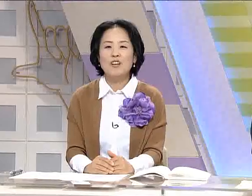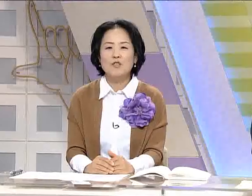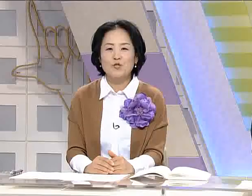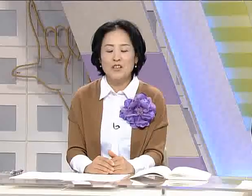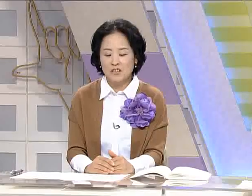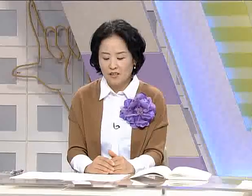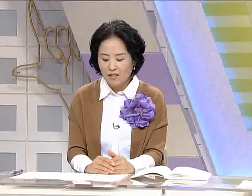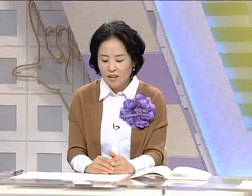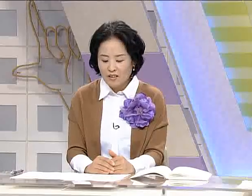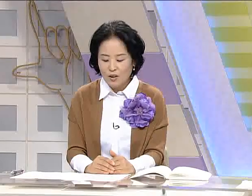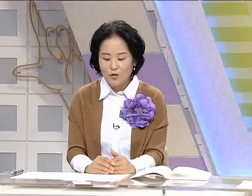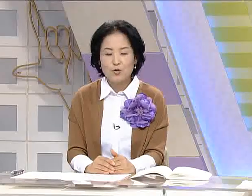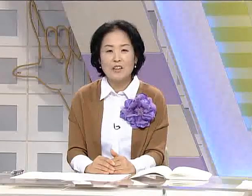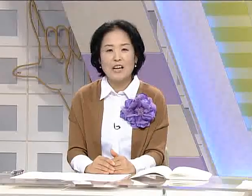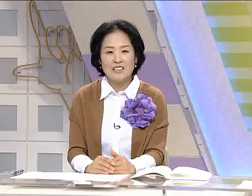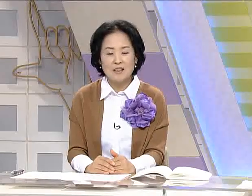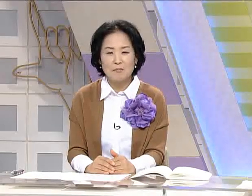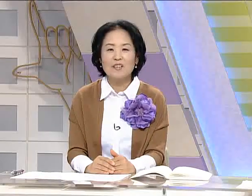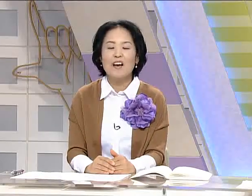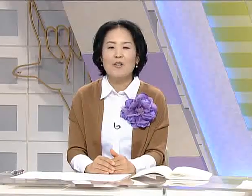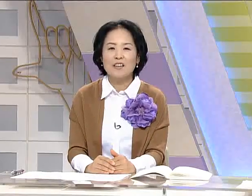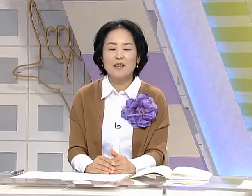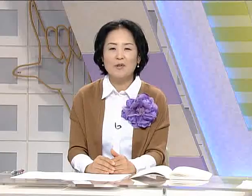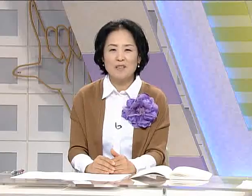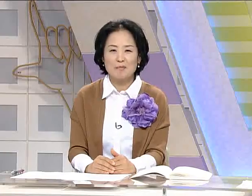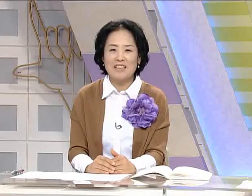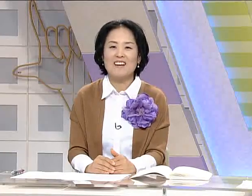내용 중에서 새로운 수와 다시 한번 확인해 보겠습니다.